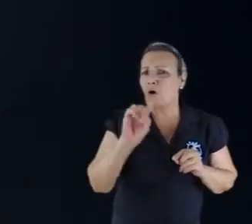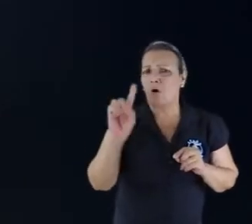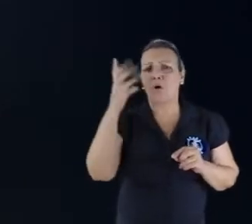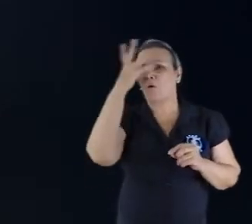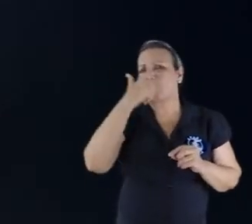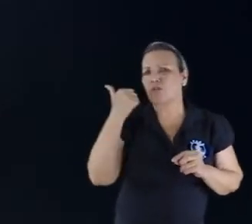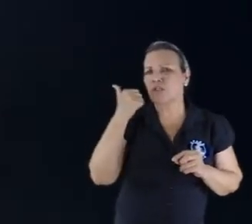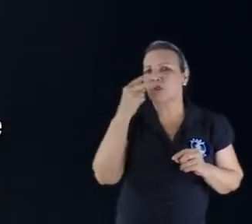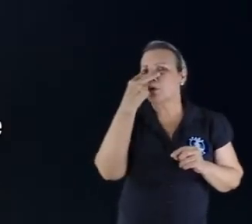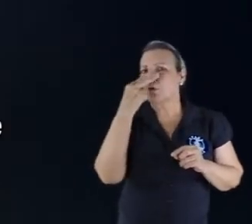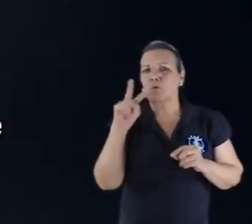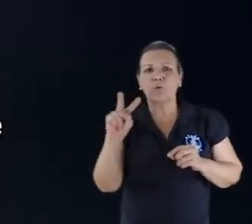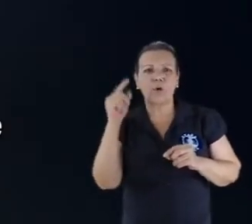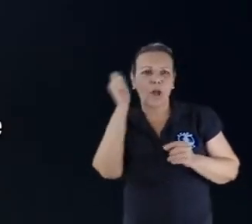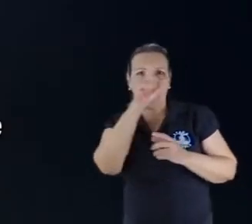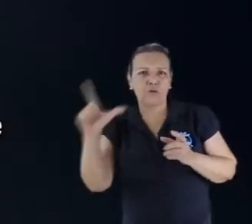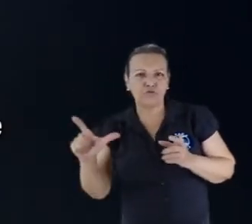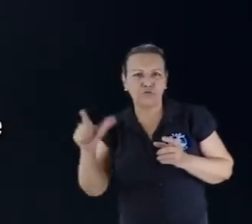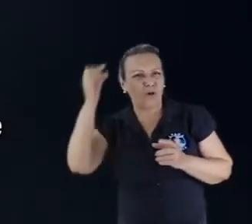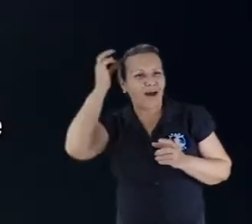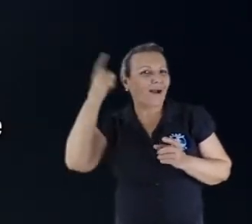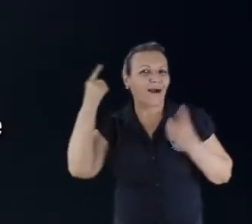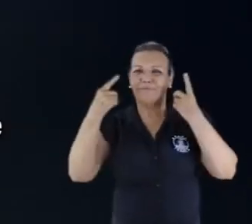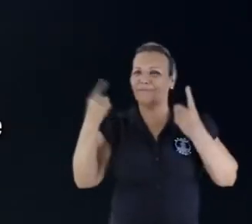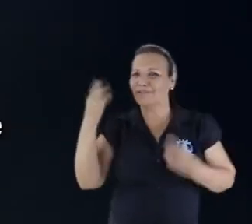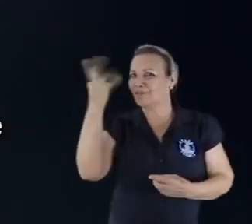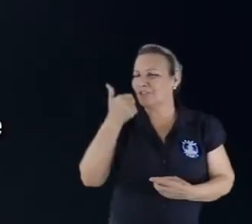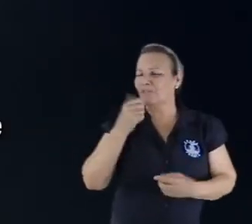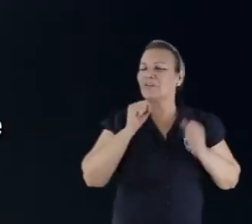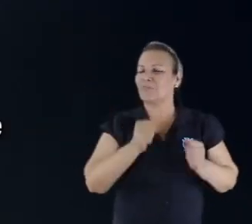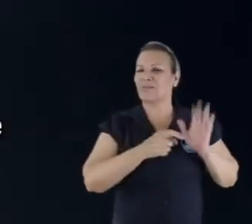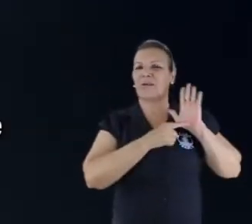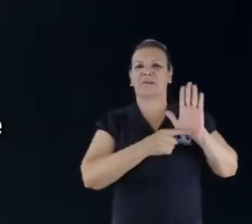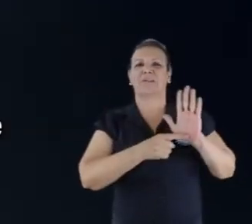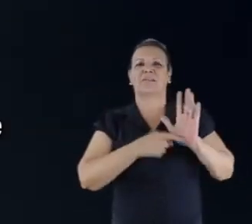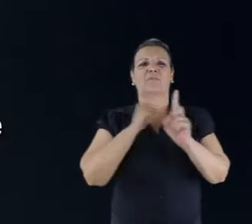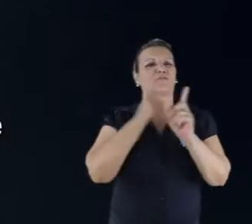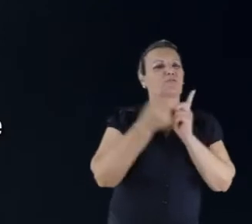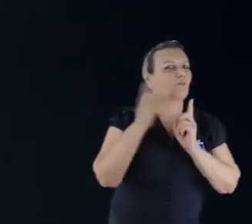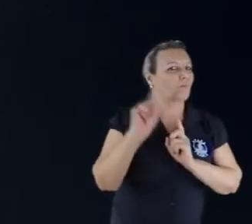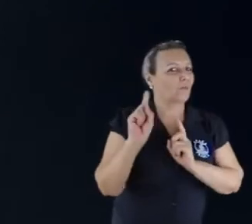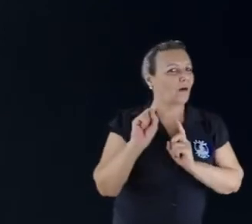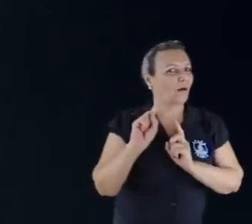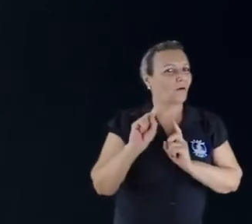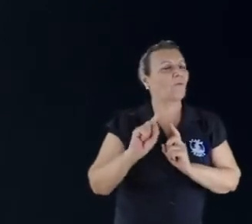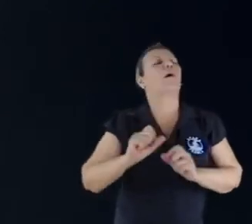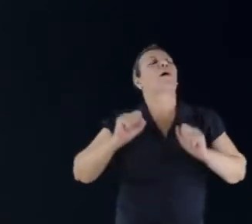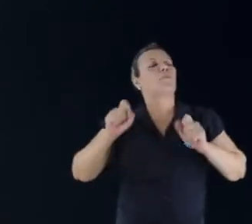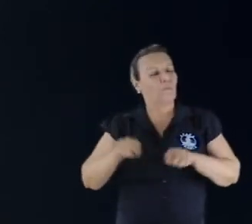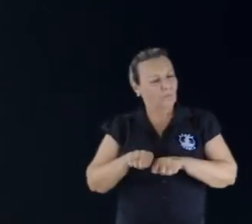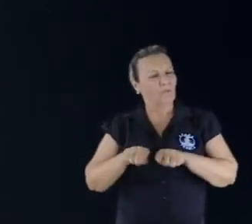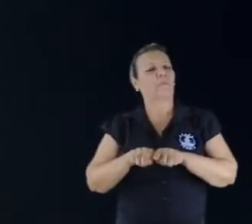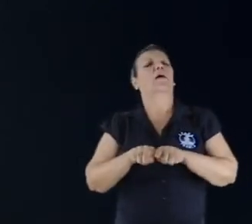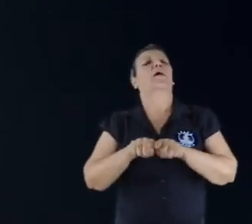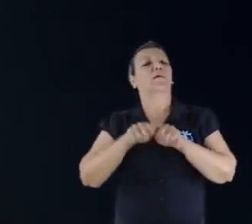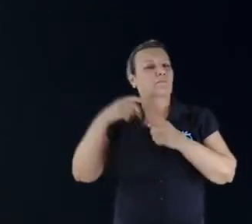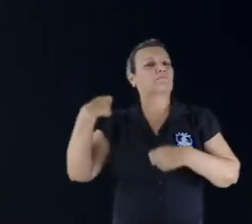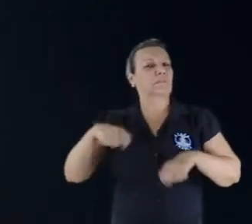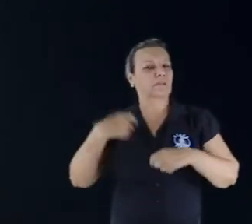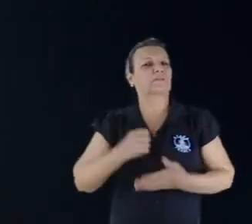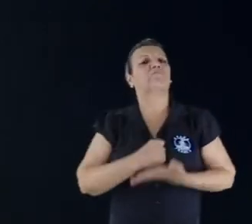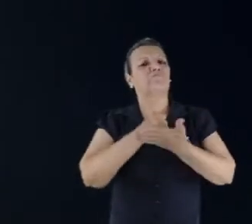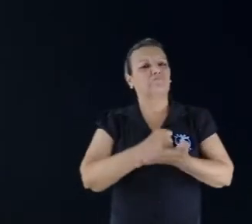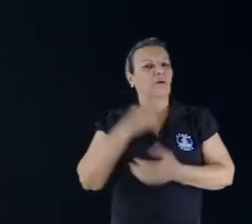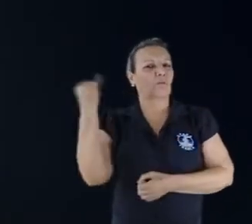do olhinho azul e cabelinho cacheado que pode se apresentar na sociedade. Eles também podem